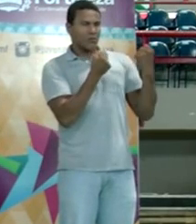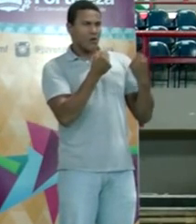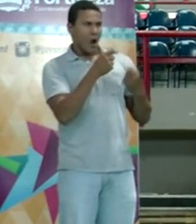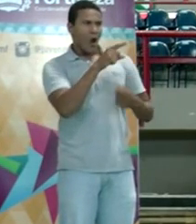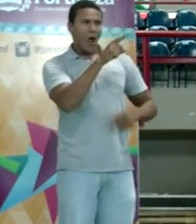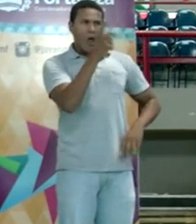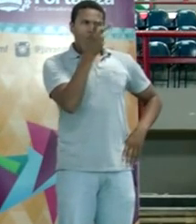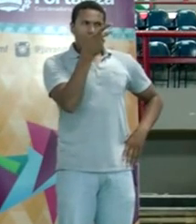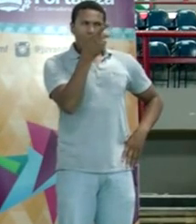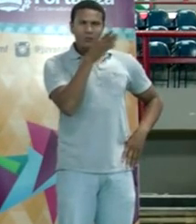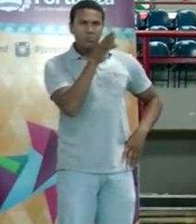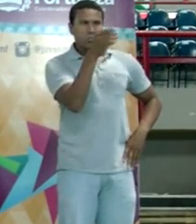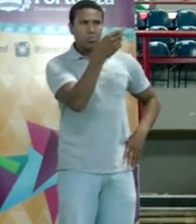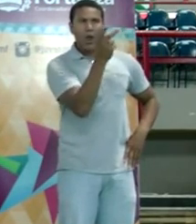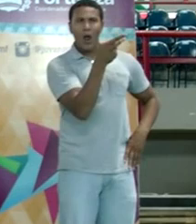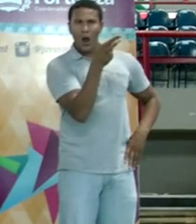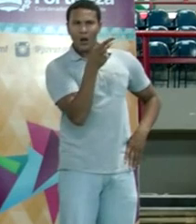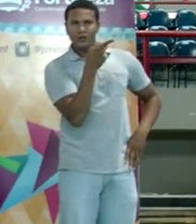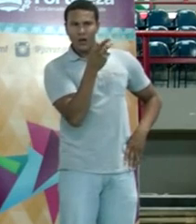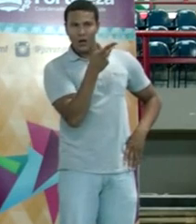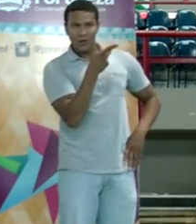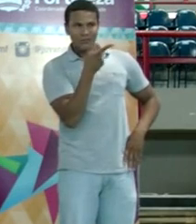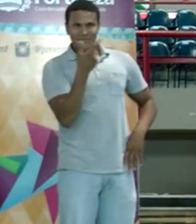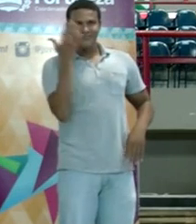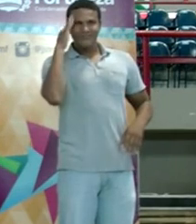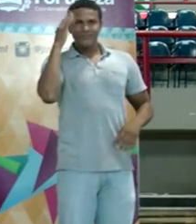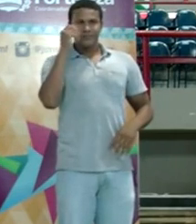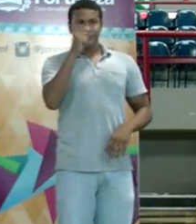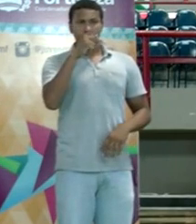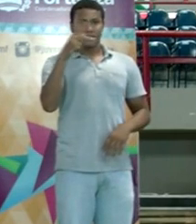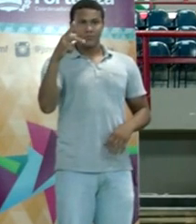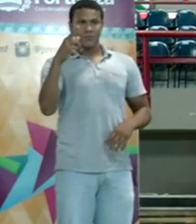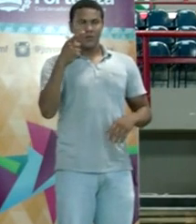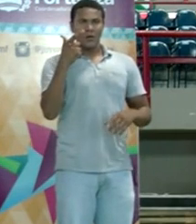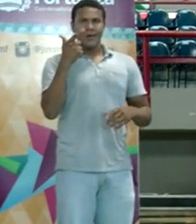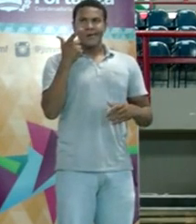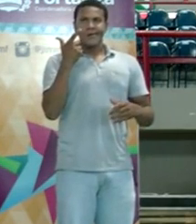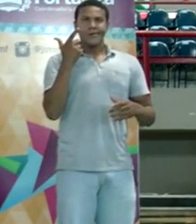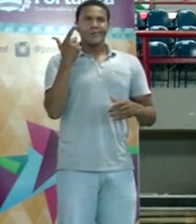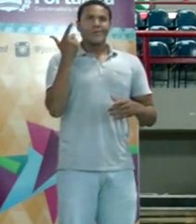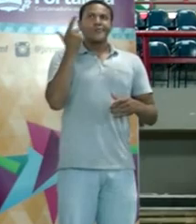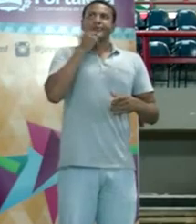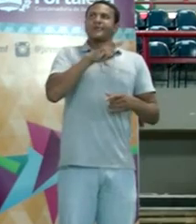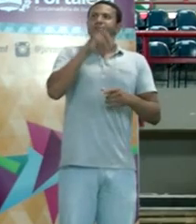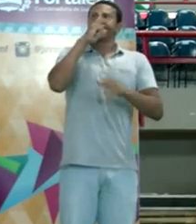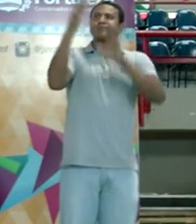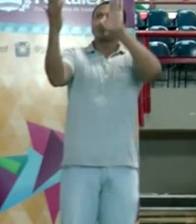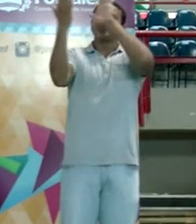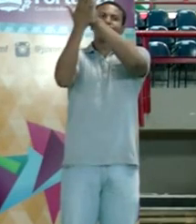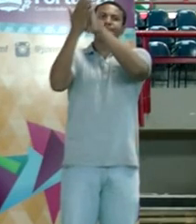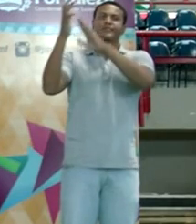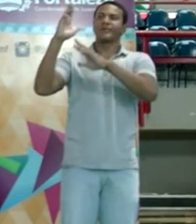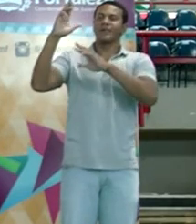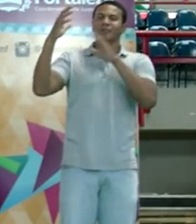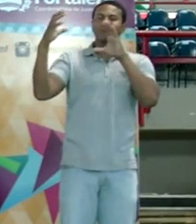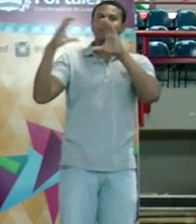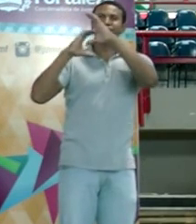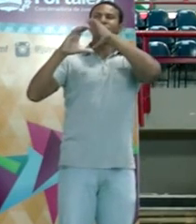o programa, mas não tiver como você levar isso diretamente ao órgão específico, aí sim, é que ele não